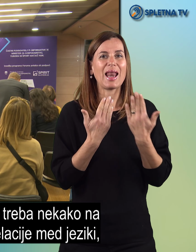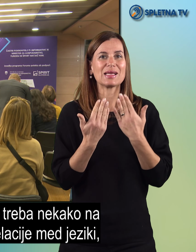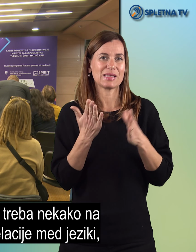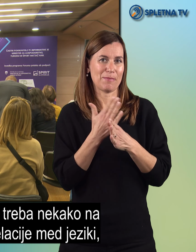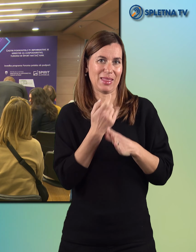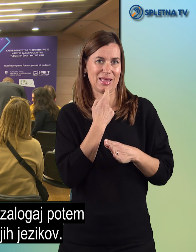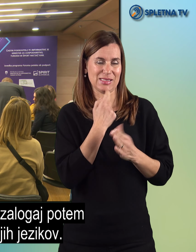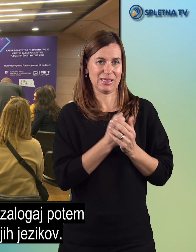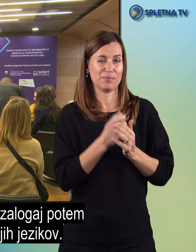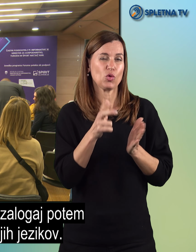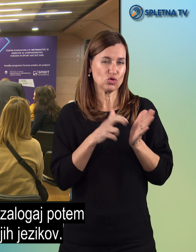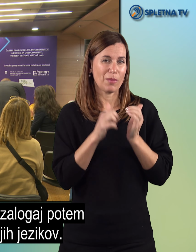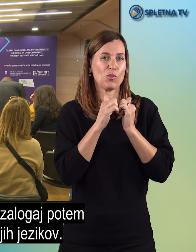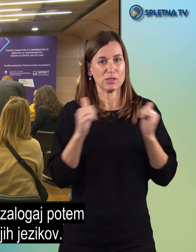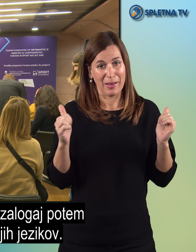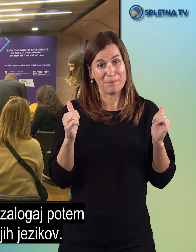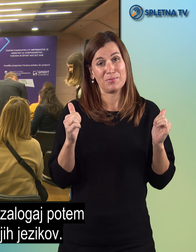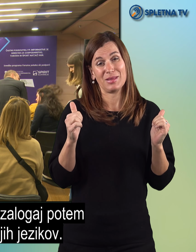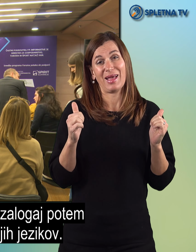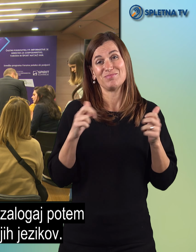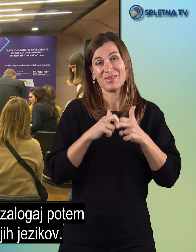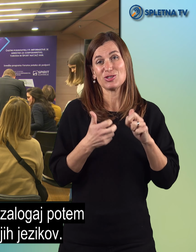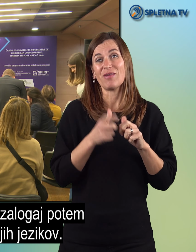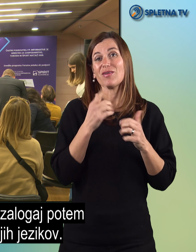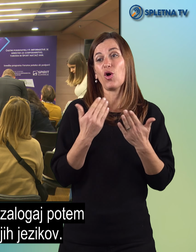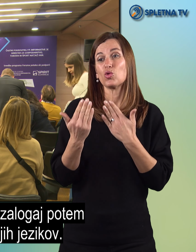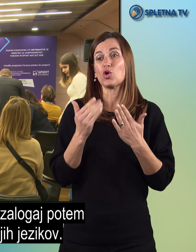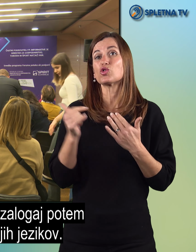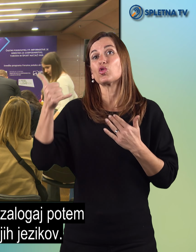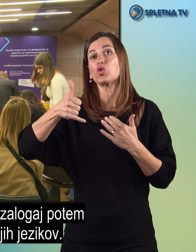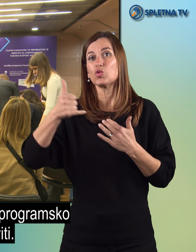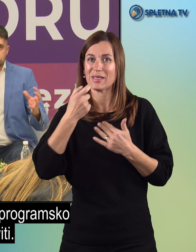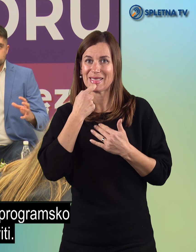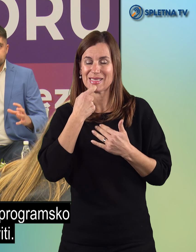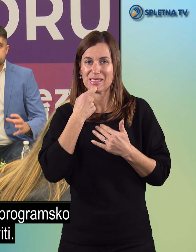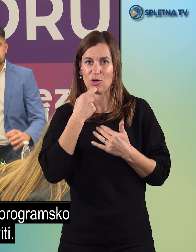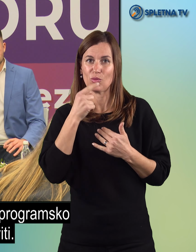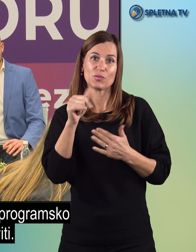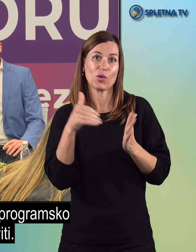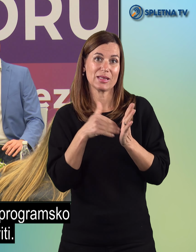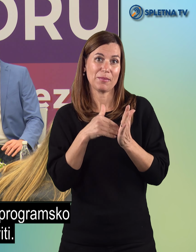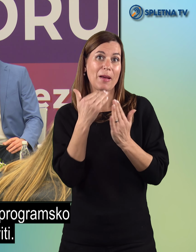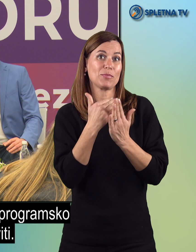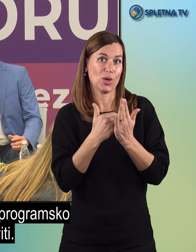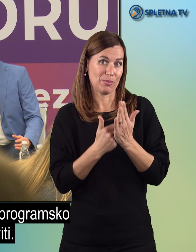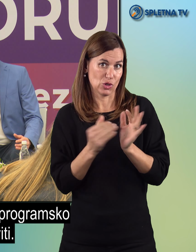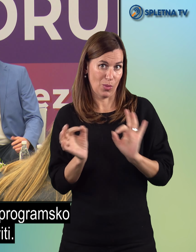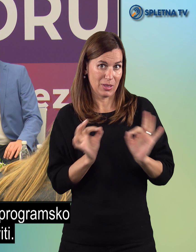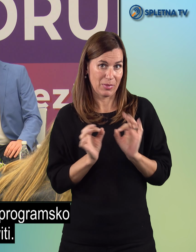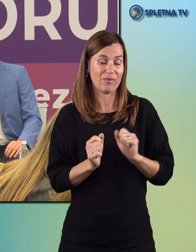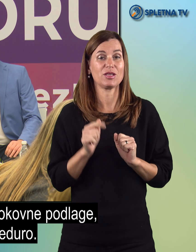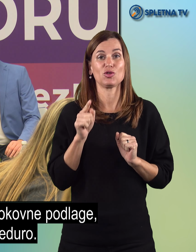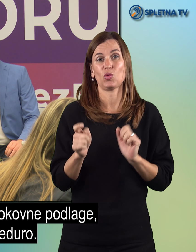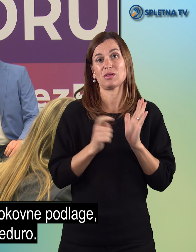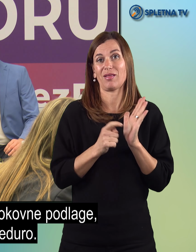jeziki, kar je še poseben zalogaj potem v odnosu do tujih jezikov. To je treba pač programsko pripraviti,